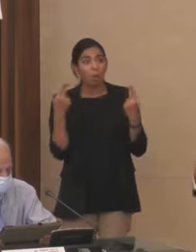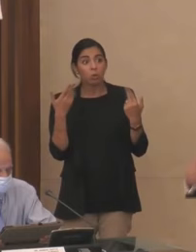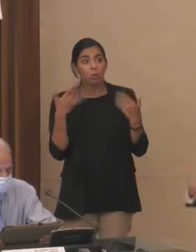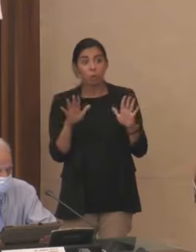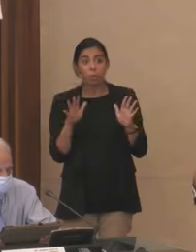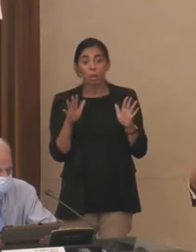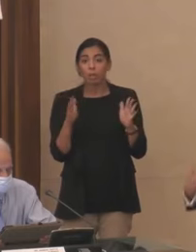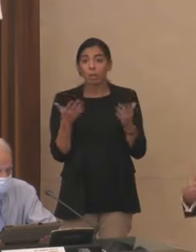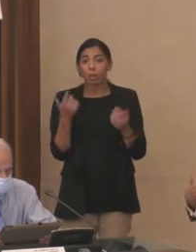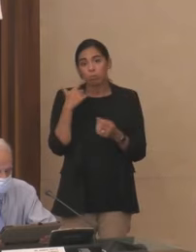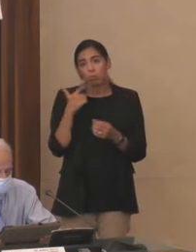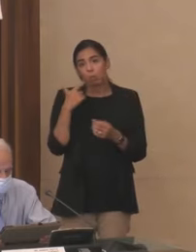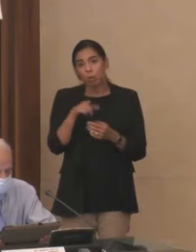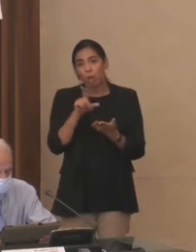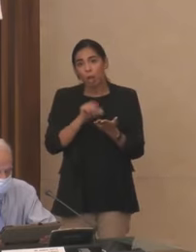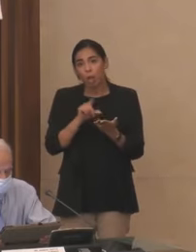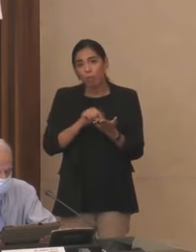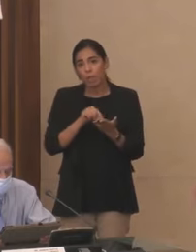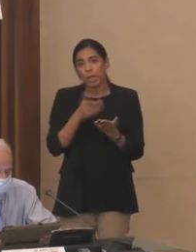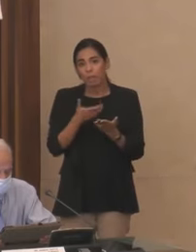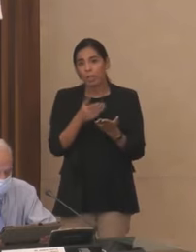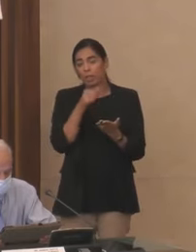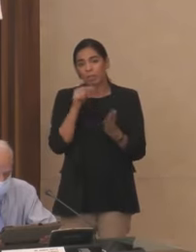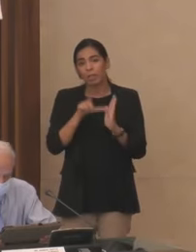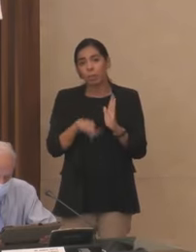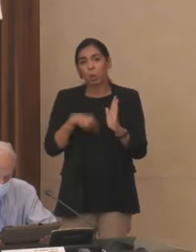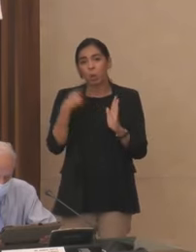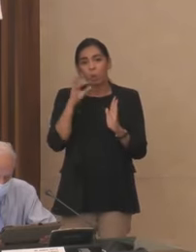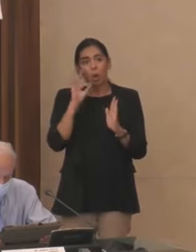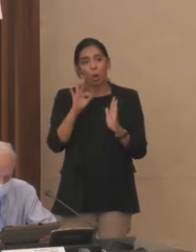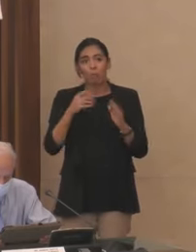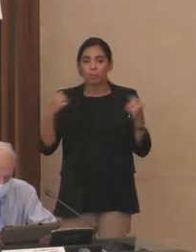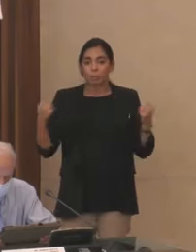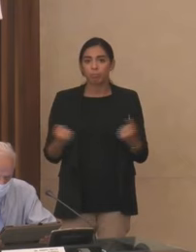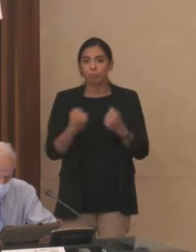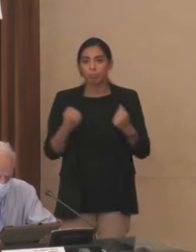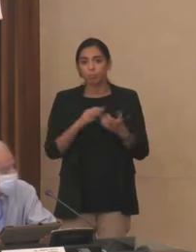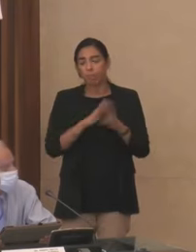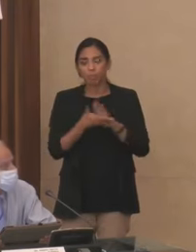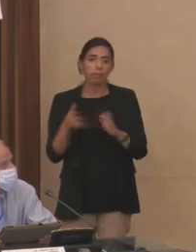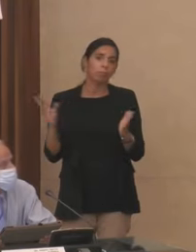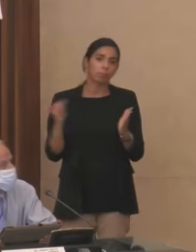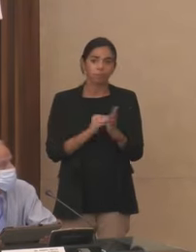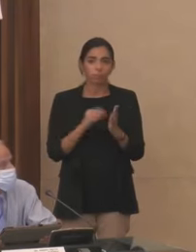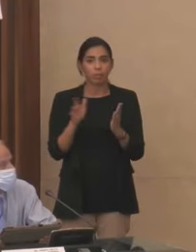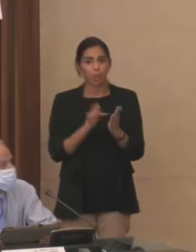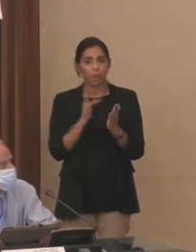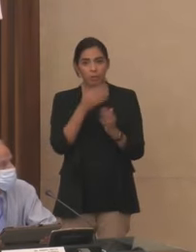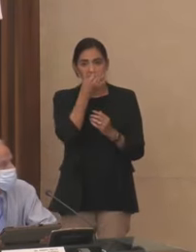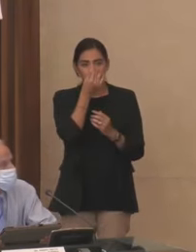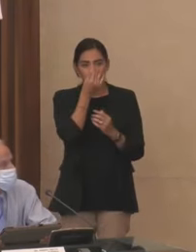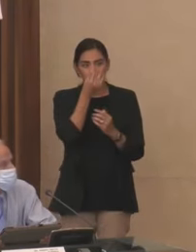ha necessità di tempi abbastanza lunghi per poterla mettere su un iPhone. Quindi mi ha proposto di mettere